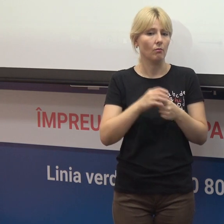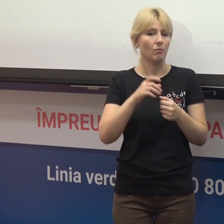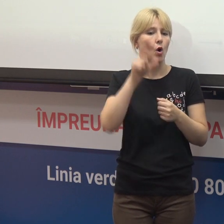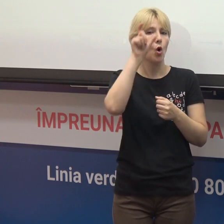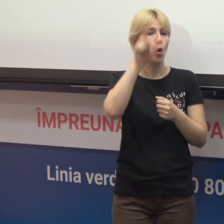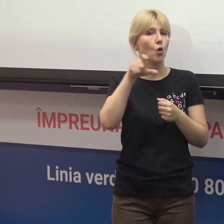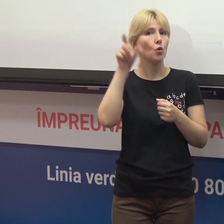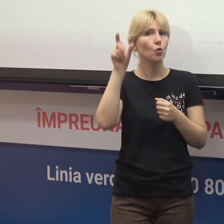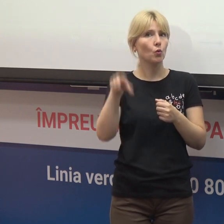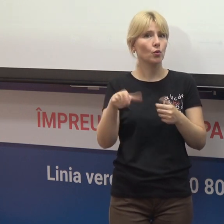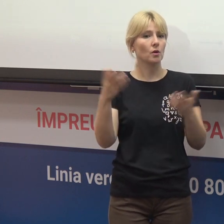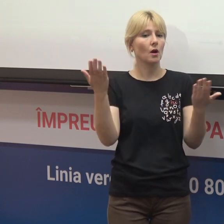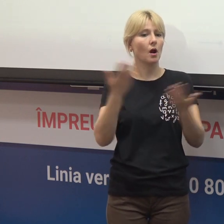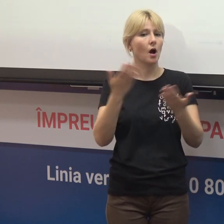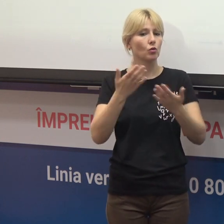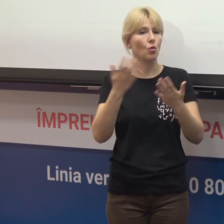transportatorii